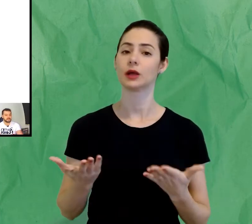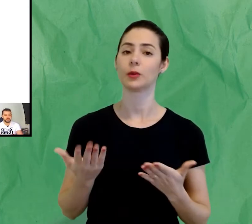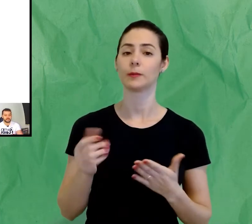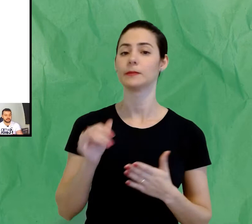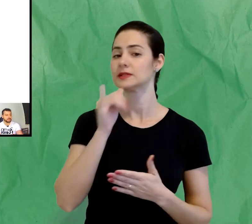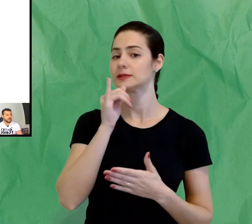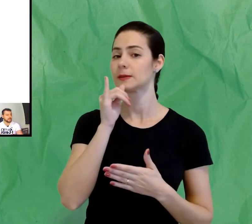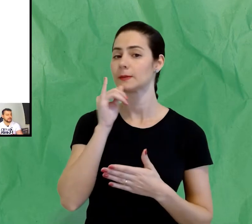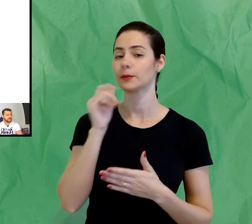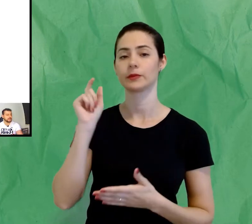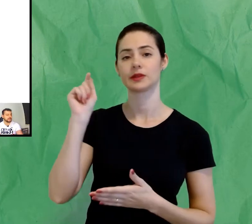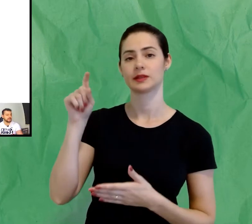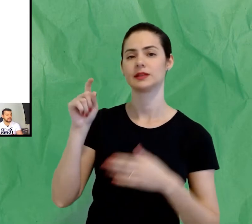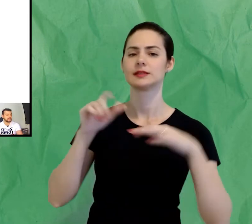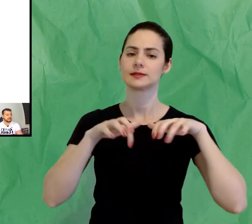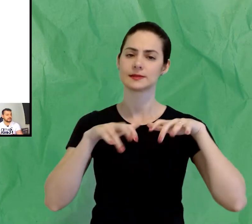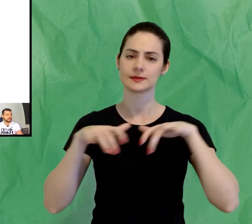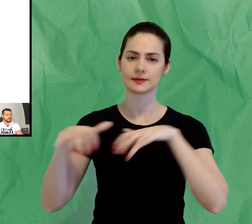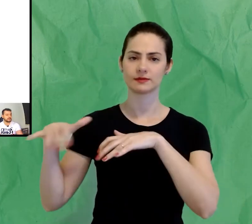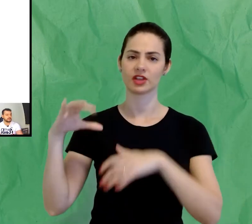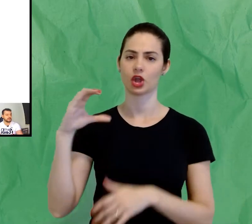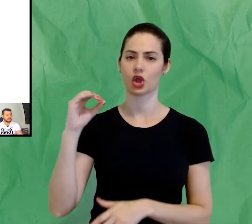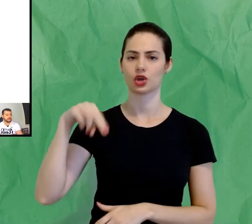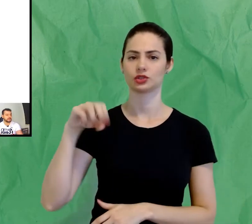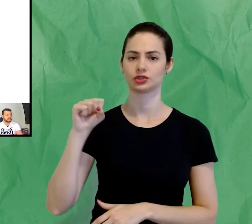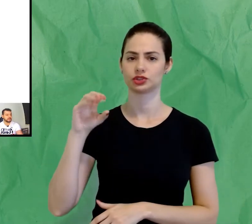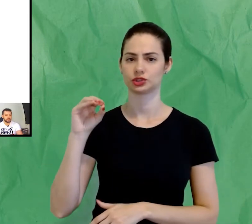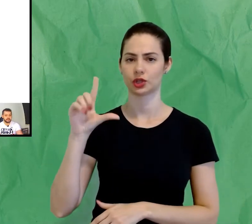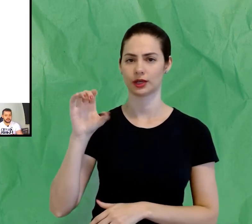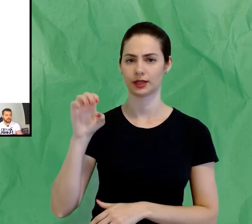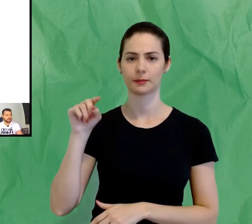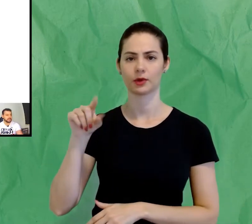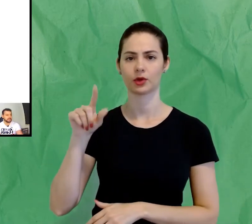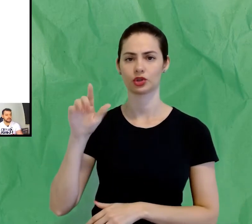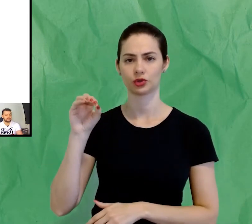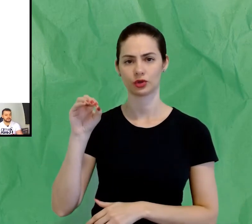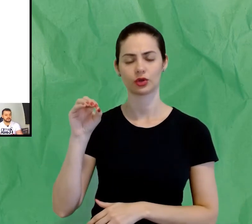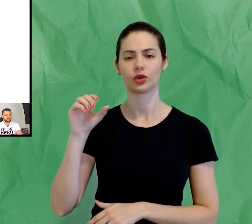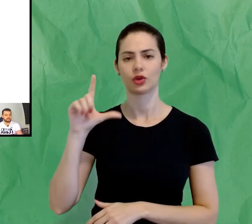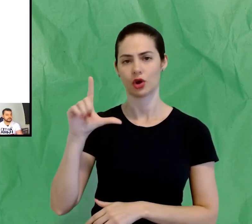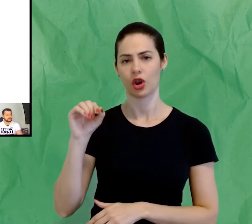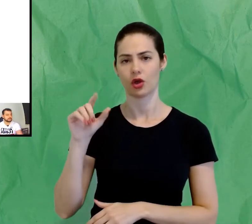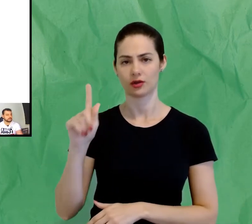por exemplo, e escrever console.log. Eu vou colocar aqui